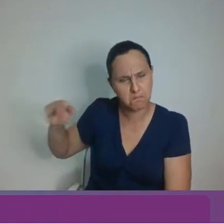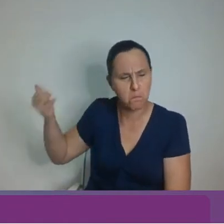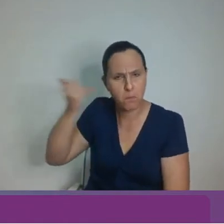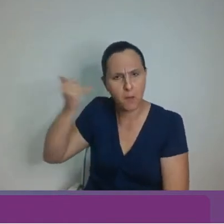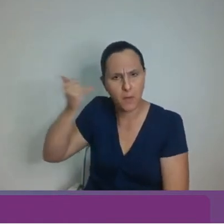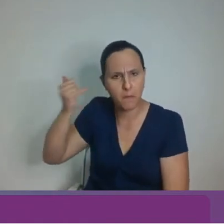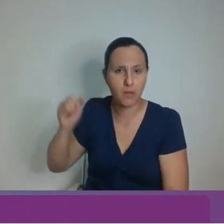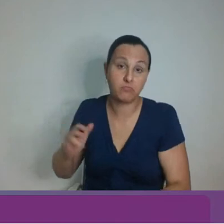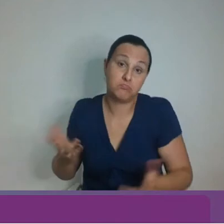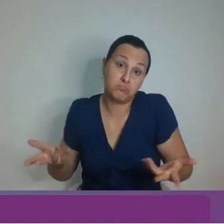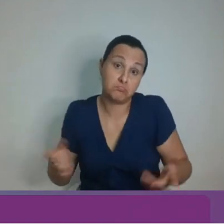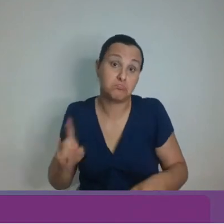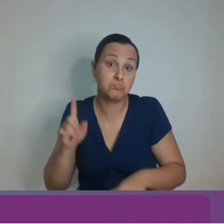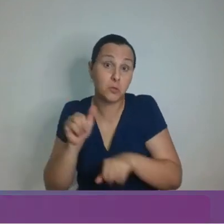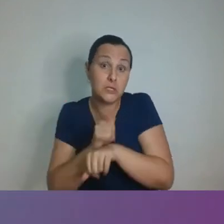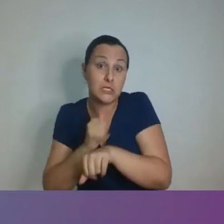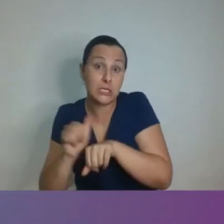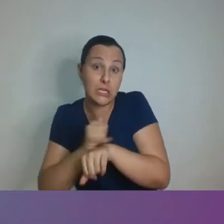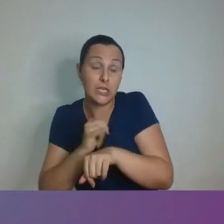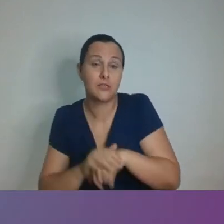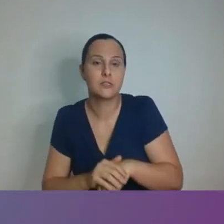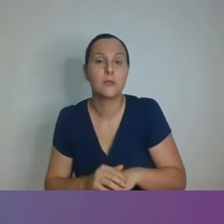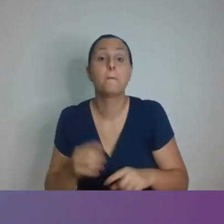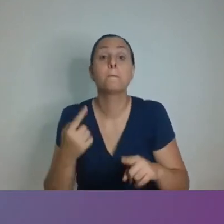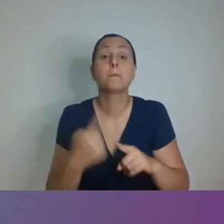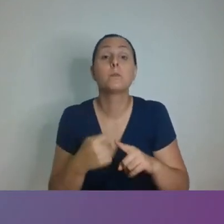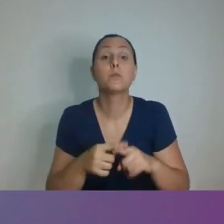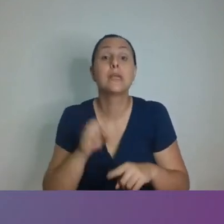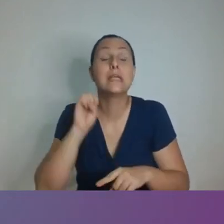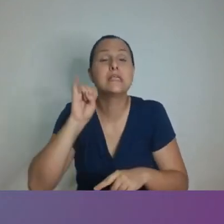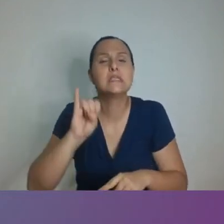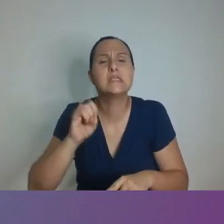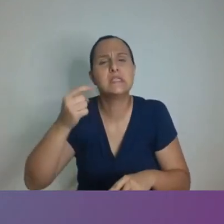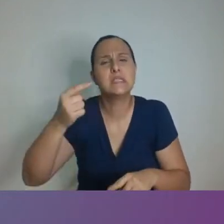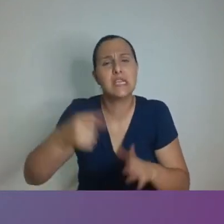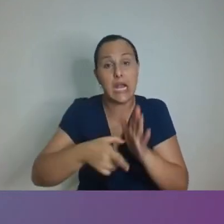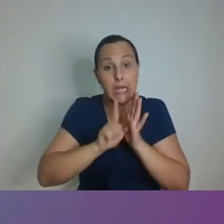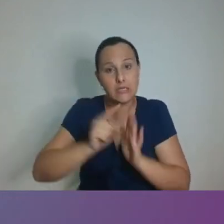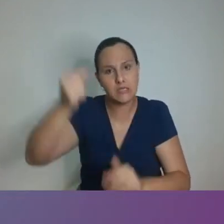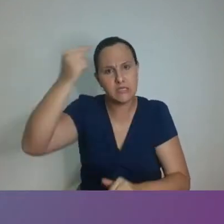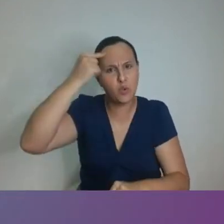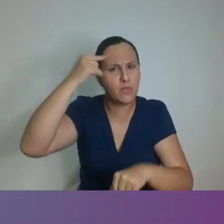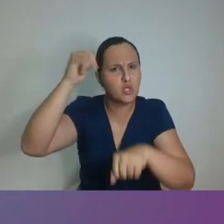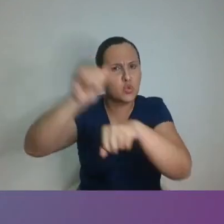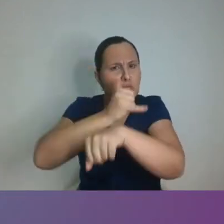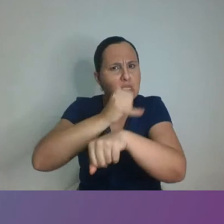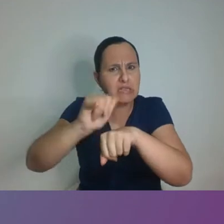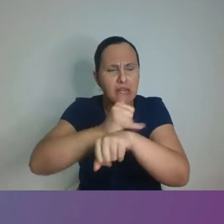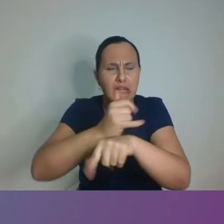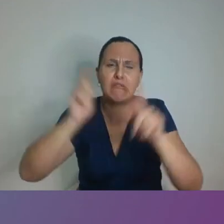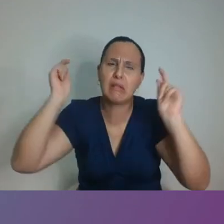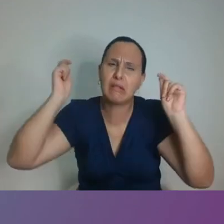soletração. Então, quando a gente tem estratégia de tradução, a gente resolve qualquer problema, gente. Qualquer problema.